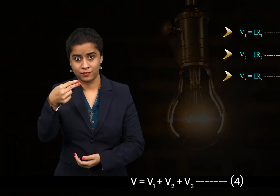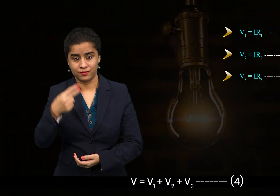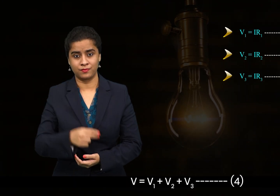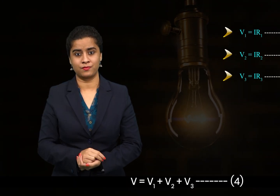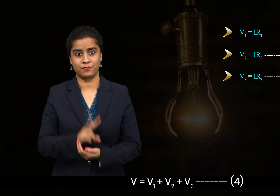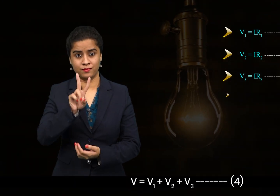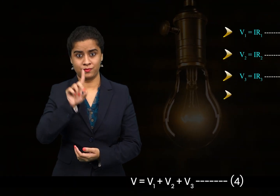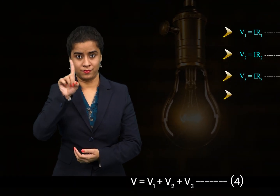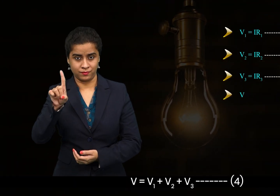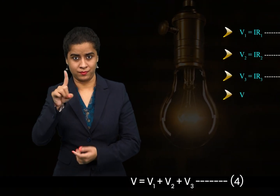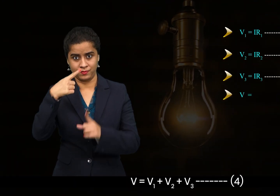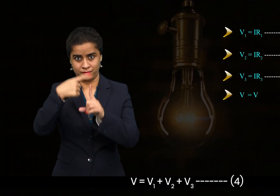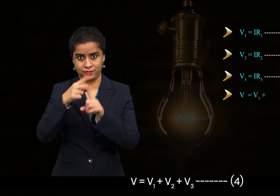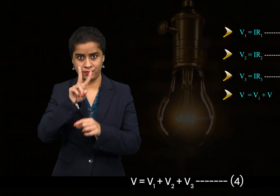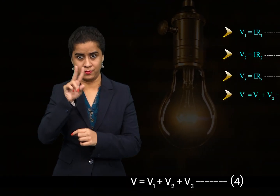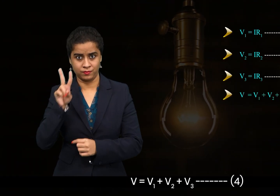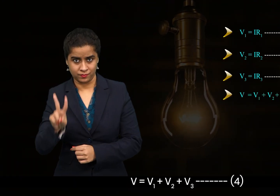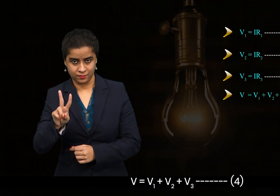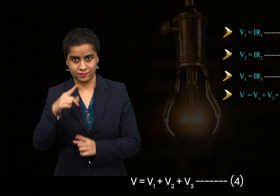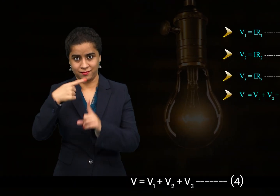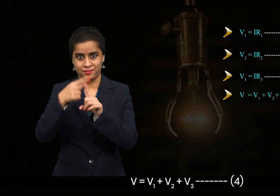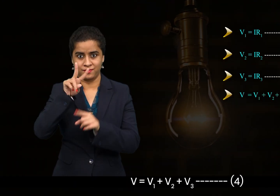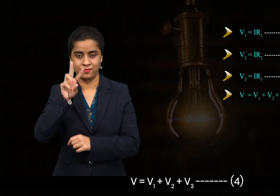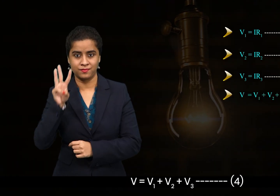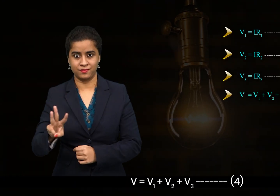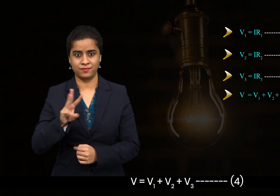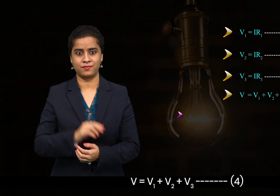V is equal to V1 plus V2 plus V3.